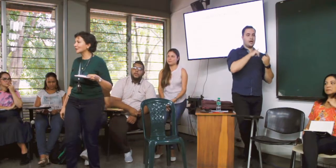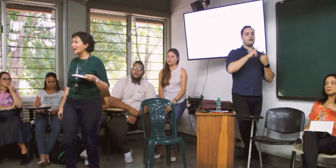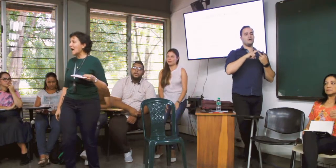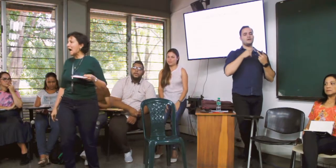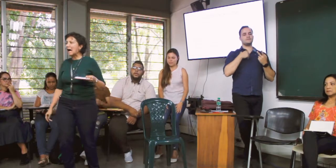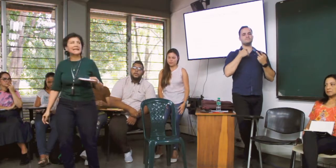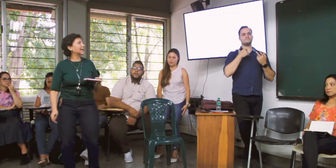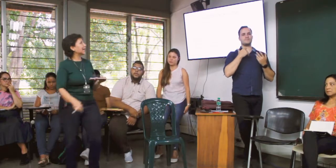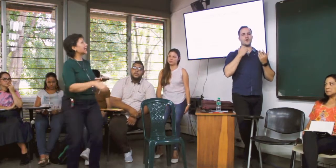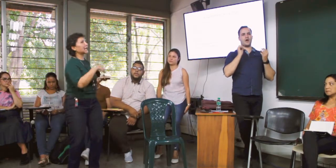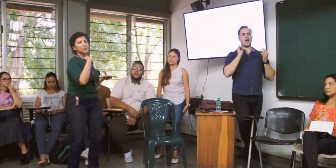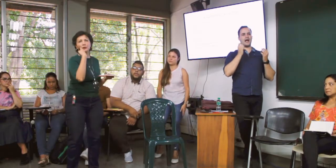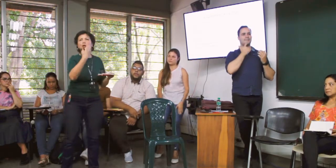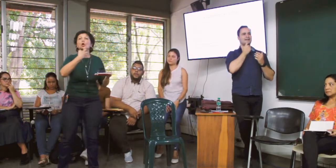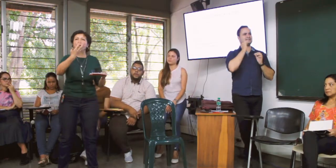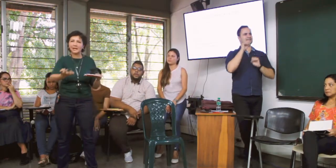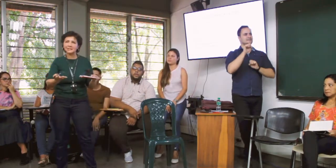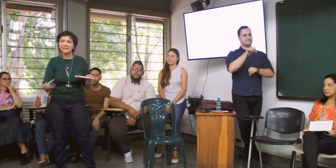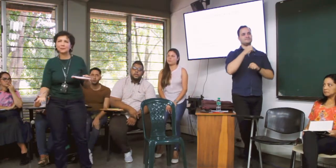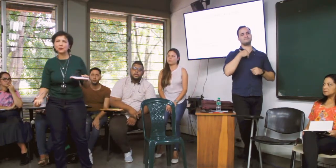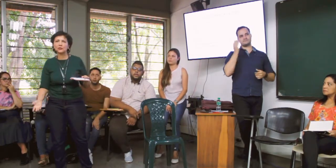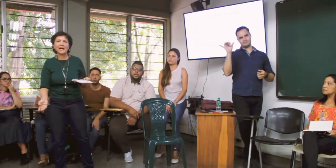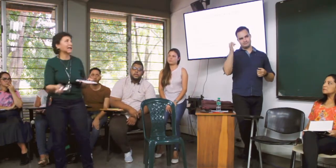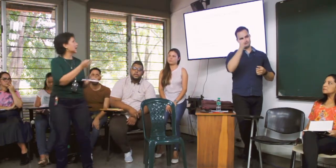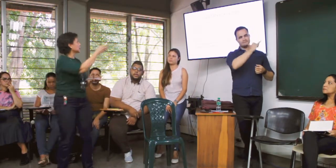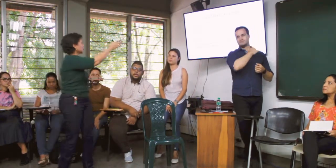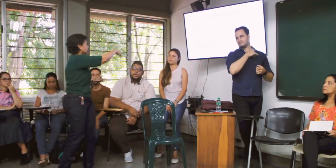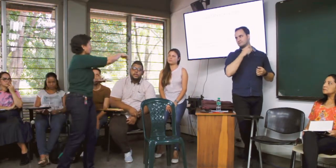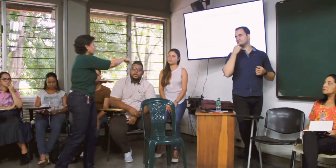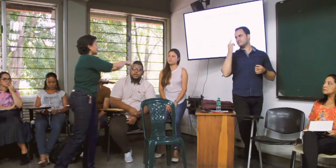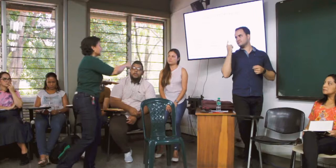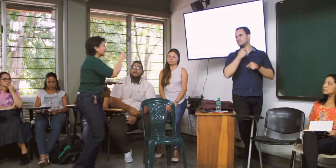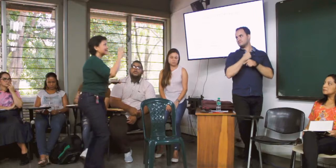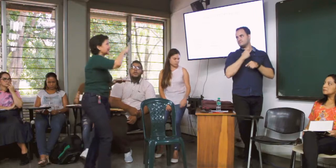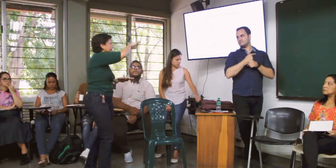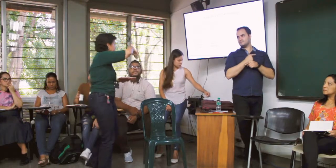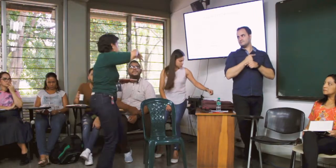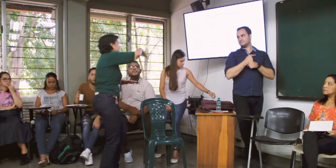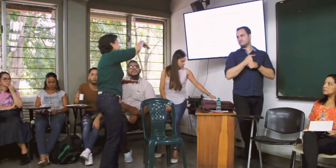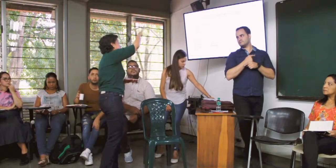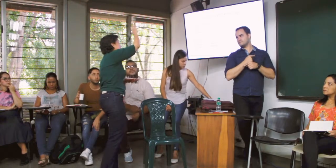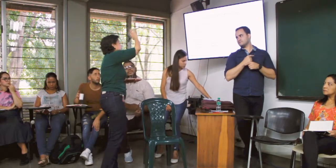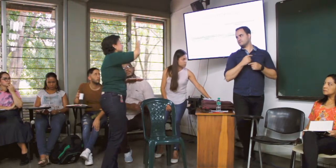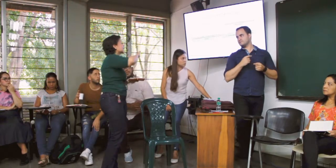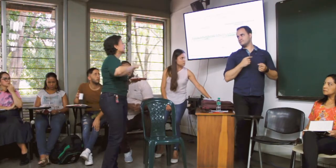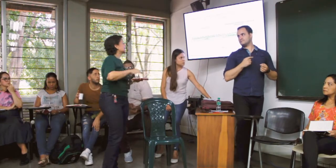jugamos a que leemos lo que hacemos a la luz de